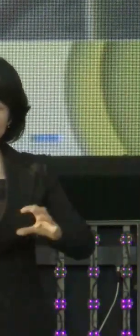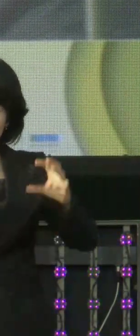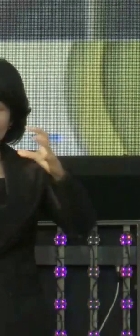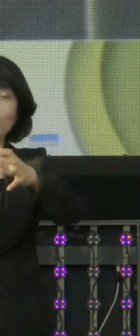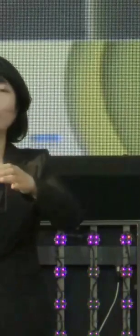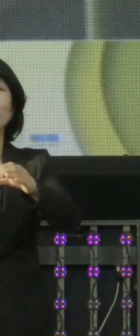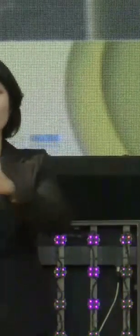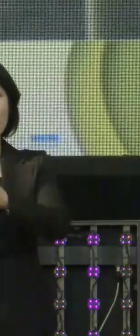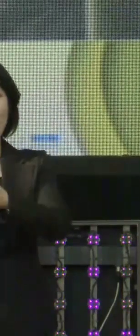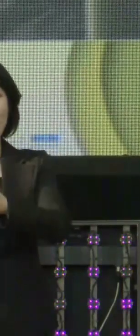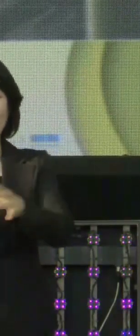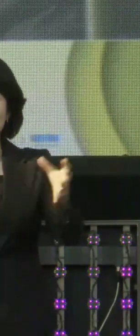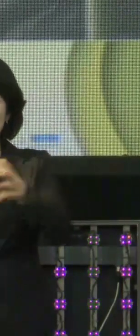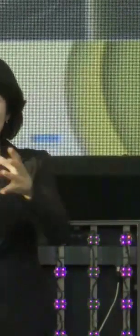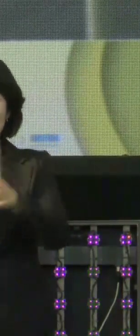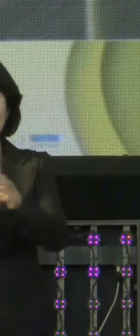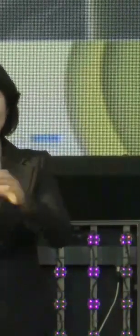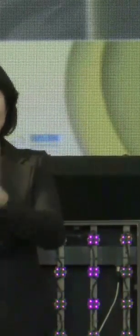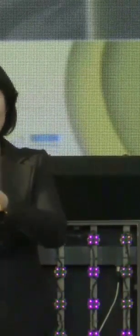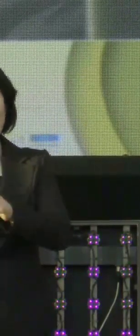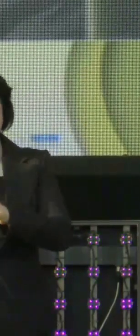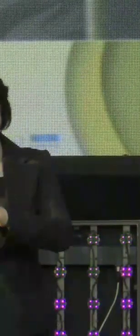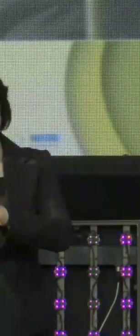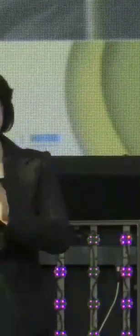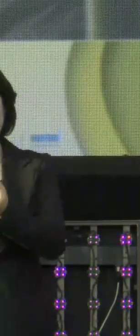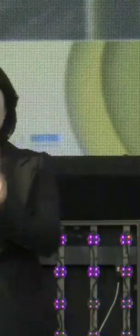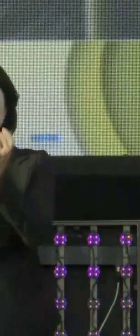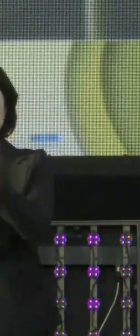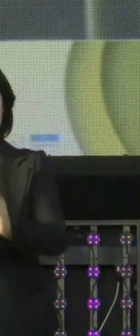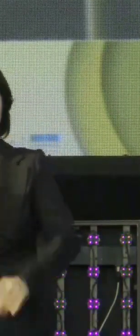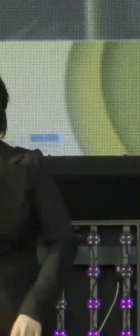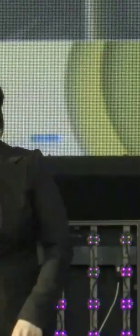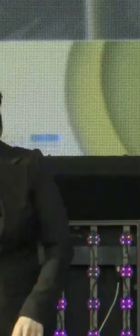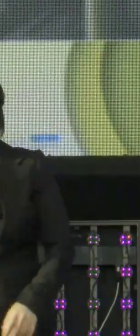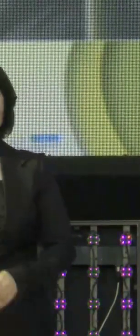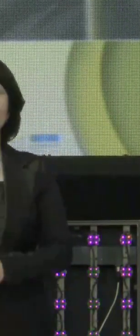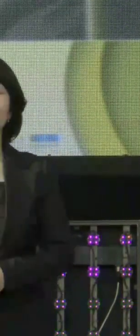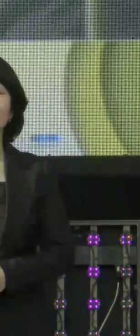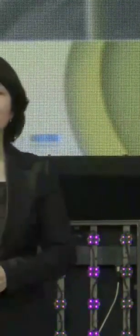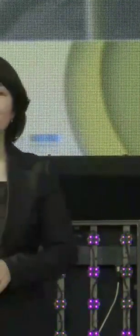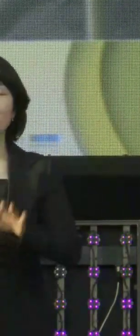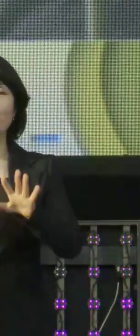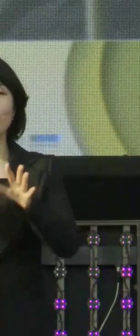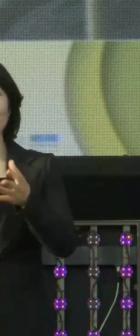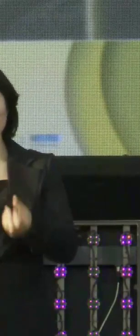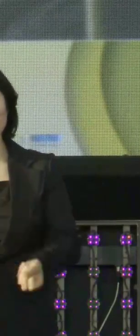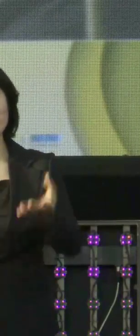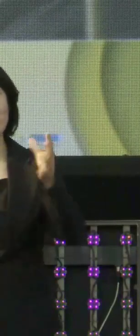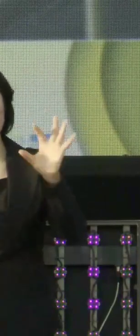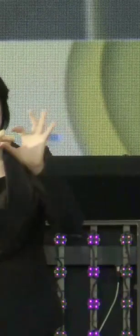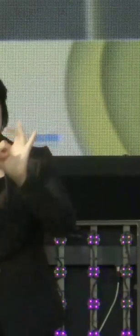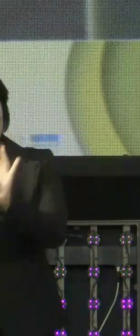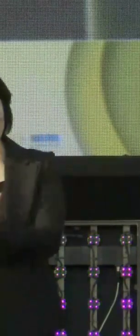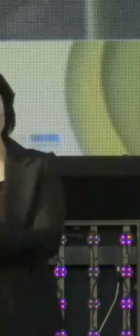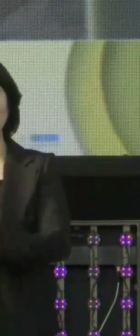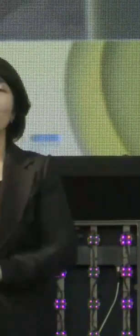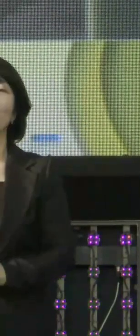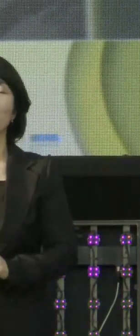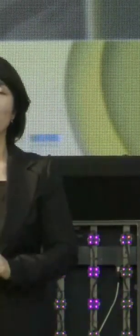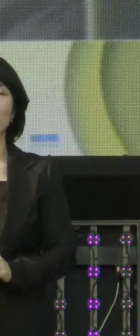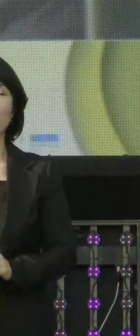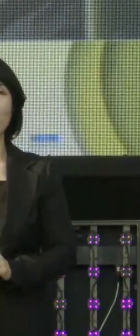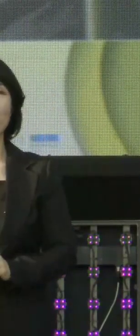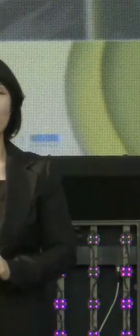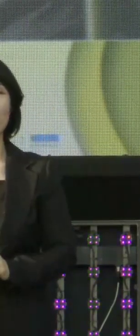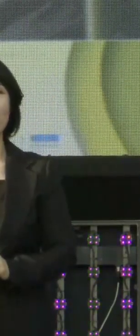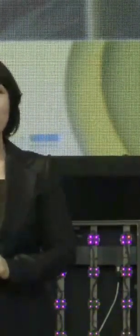문화, 종합예술이 꽃 피어나기를 기원해 봅니다. 그리고 오늘 여러분들 이번 축제에 이어서 이제는